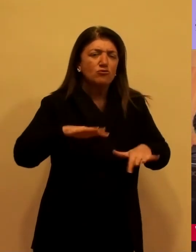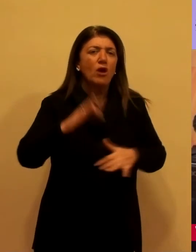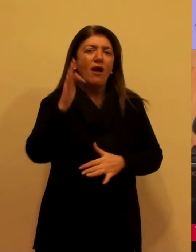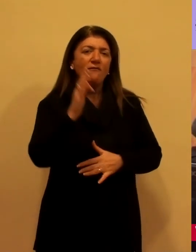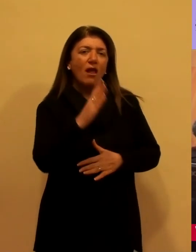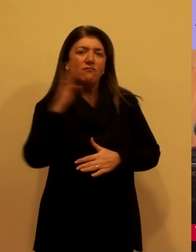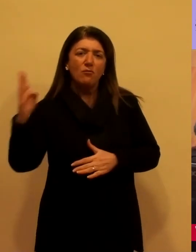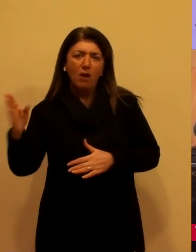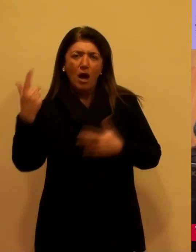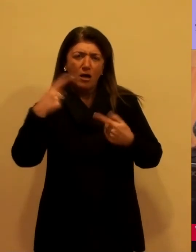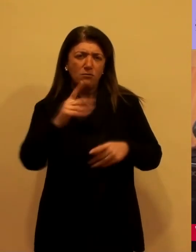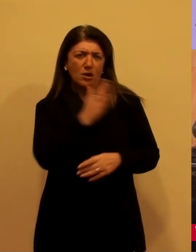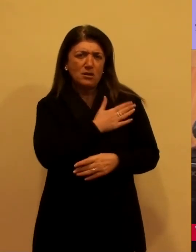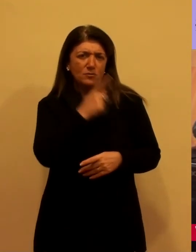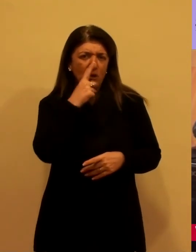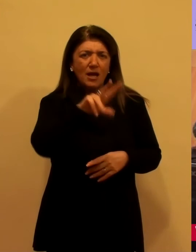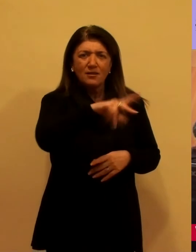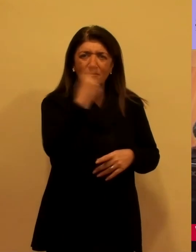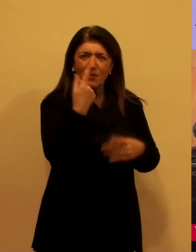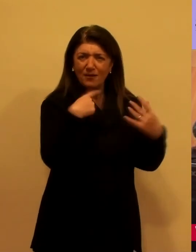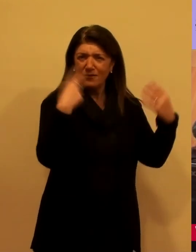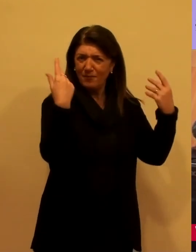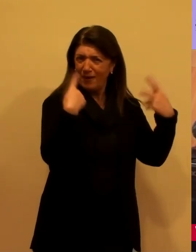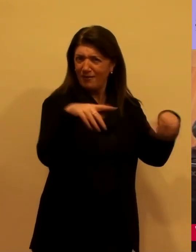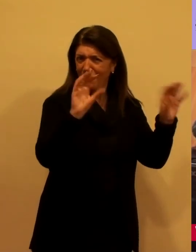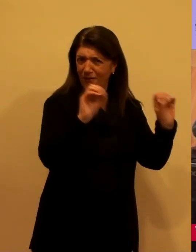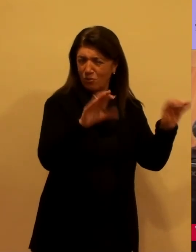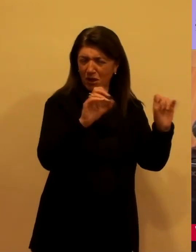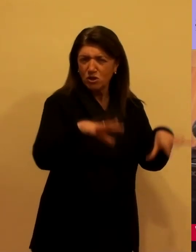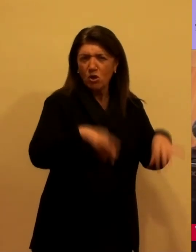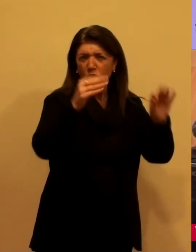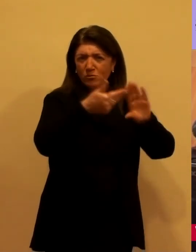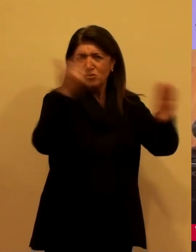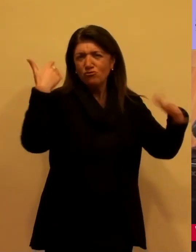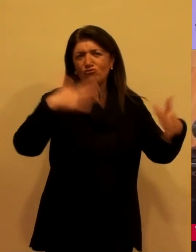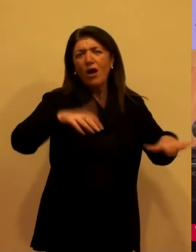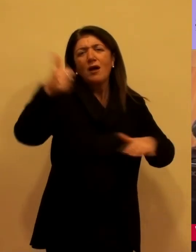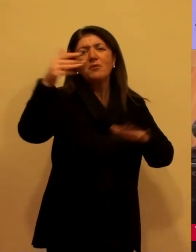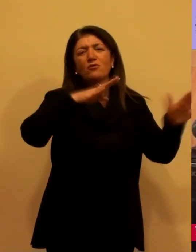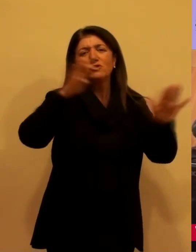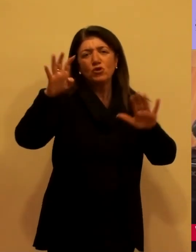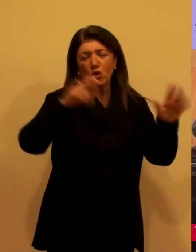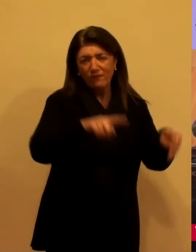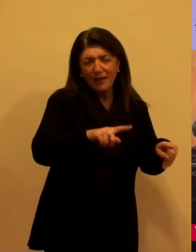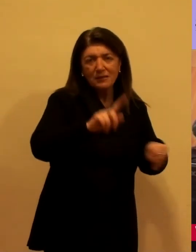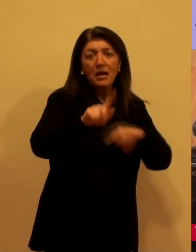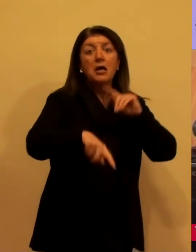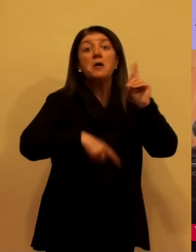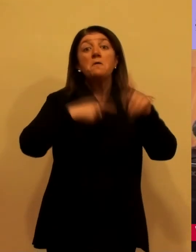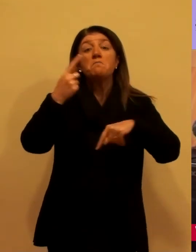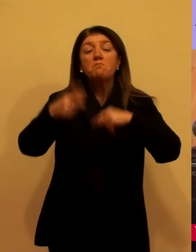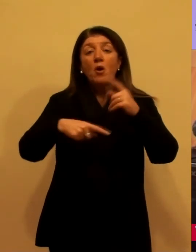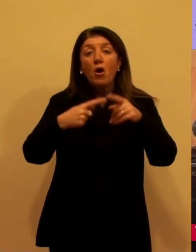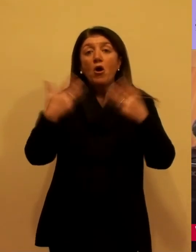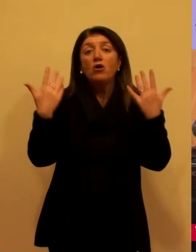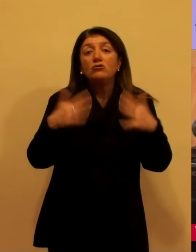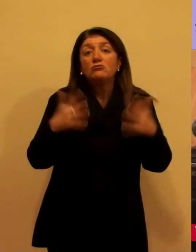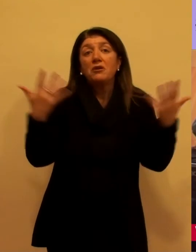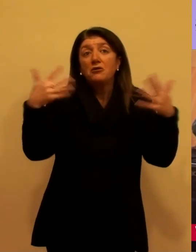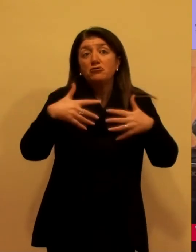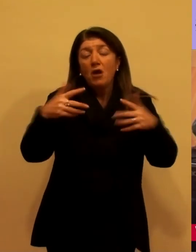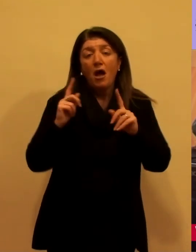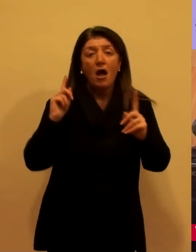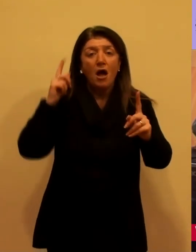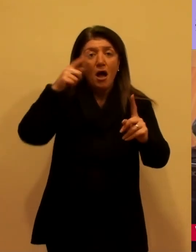che è la responsabile del Dipartimento Educazione, dagli anni 90 che lavora su questo settore. Poi da appunto una decina d'anni io me